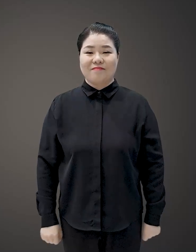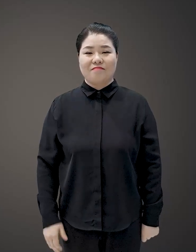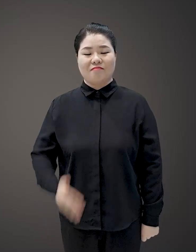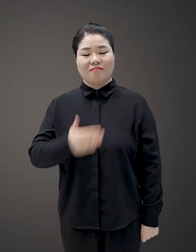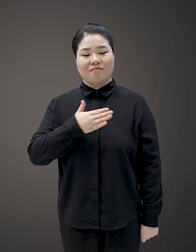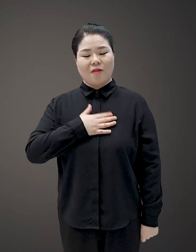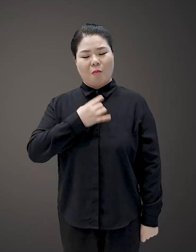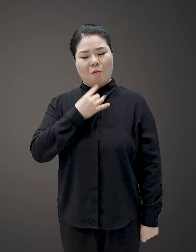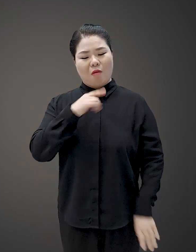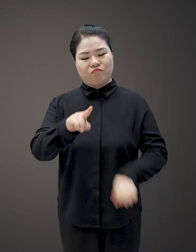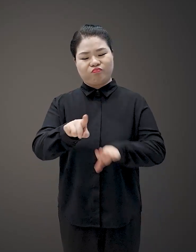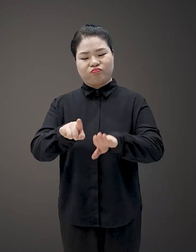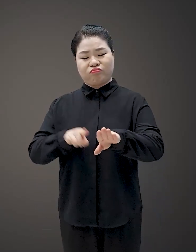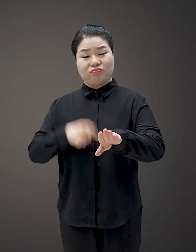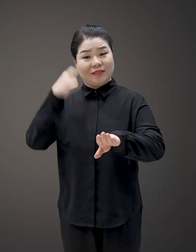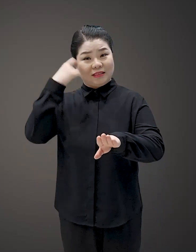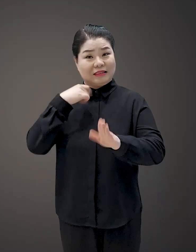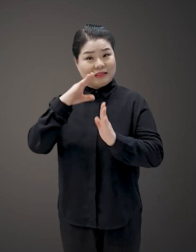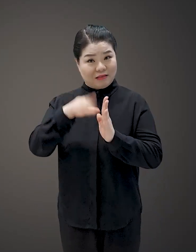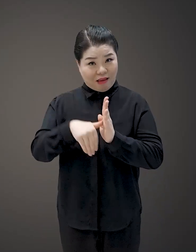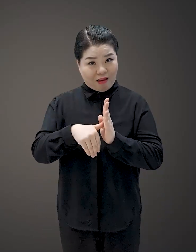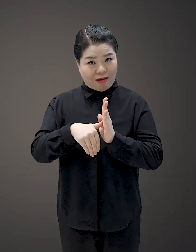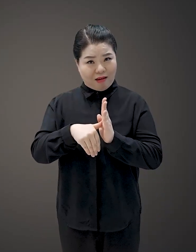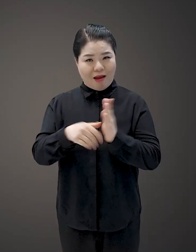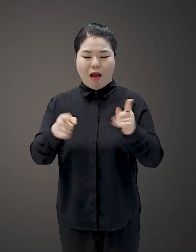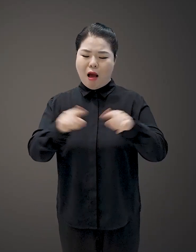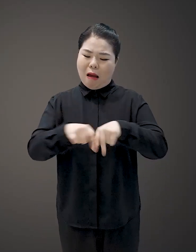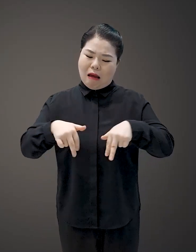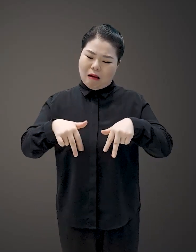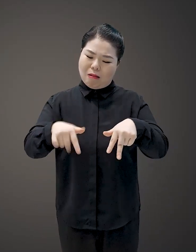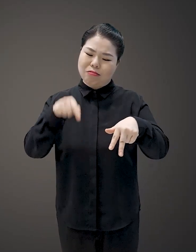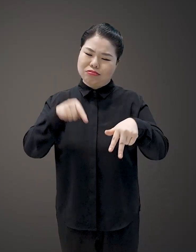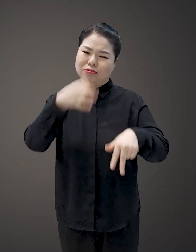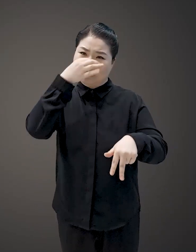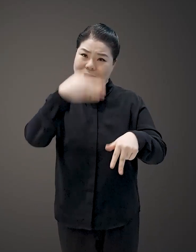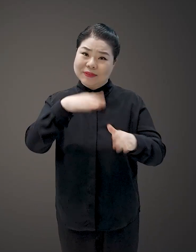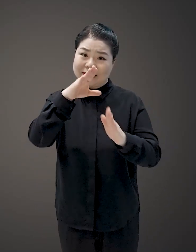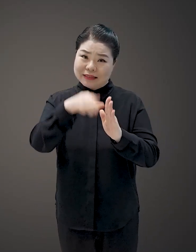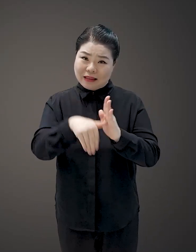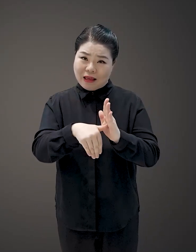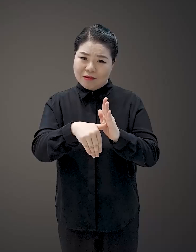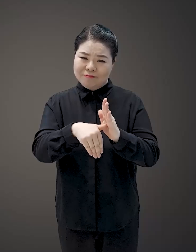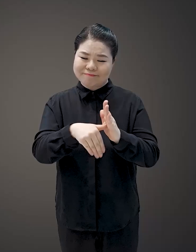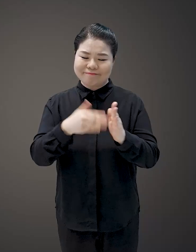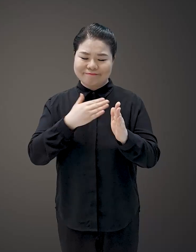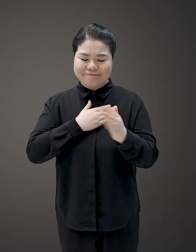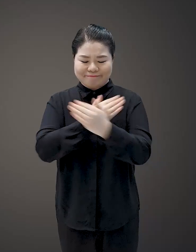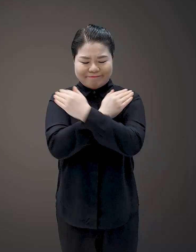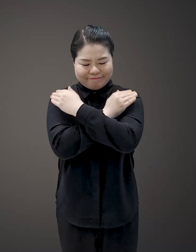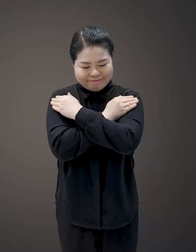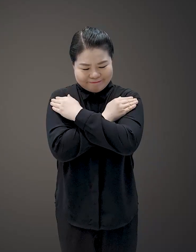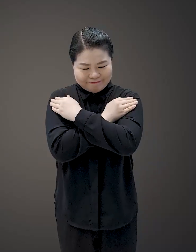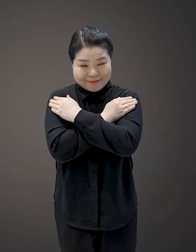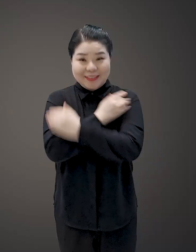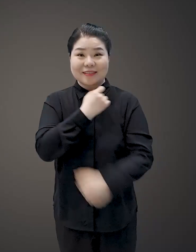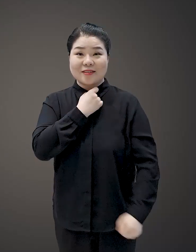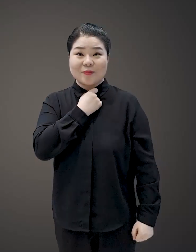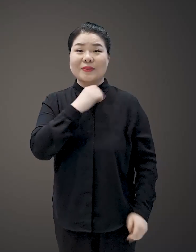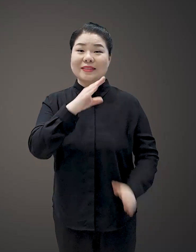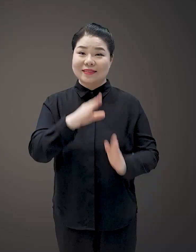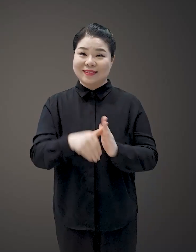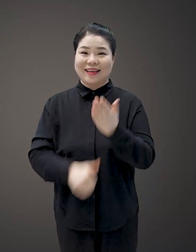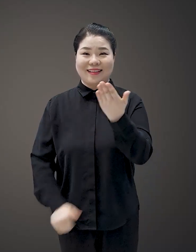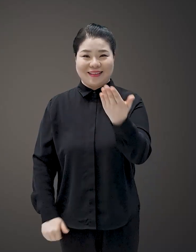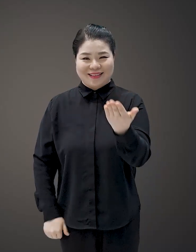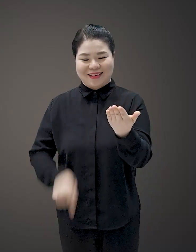나만 뒤처지는 것 같을 때, 함께 걷는다는 것 자체가 버거울 때, 그 누구보다 나를 힘껏 안아주고 싶을 때 당신에게